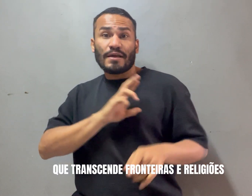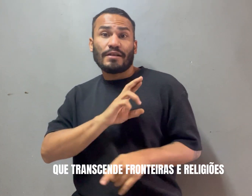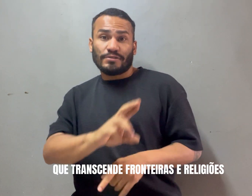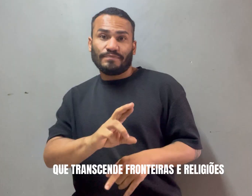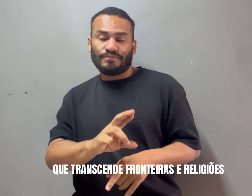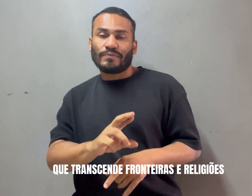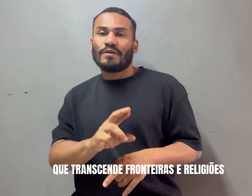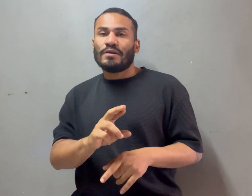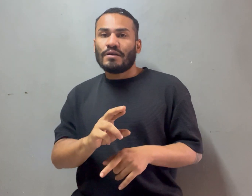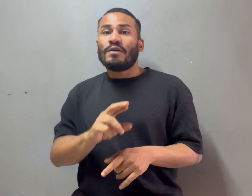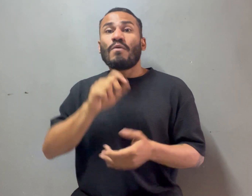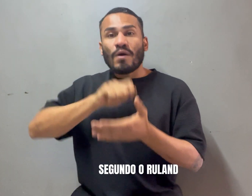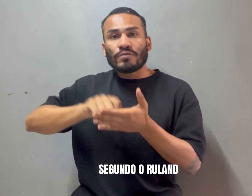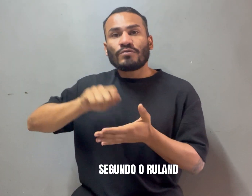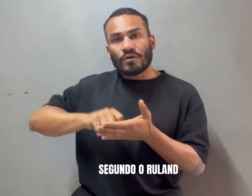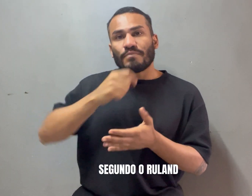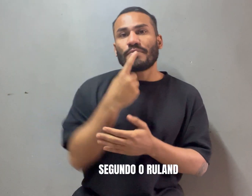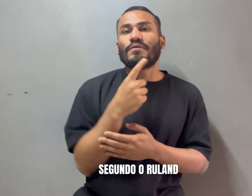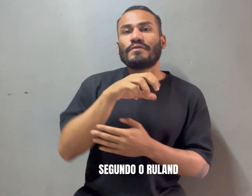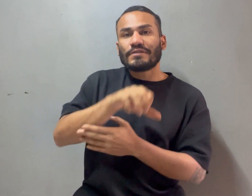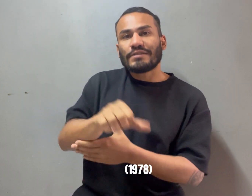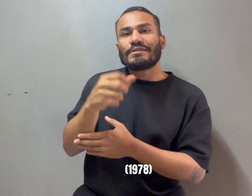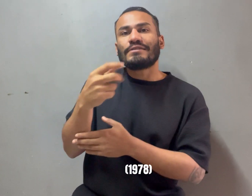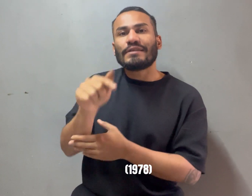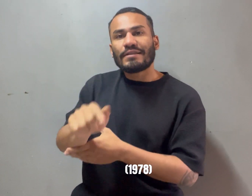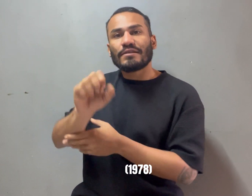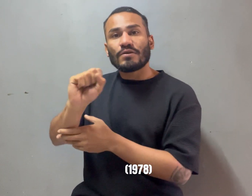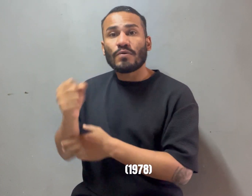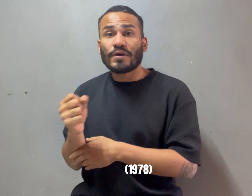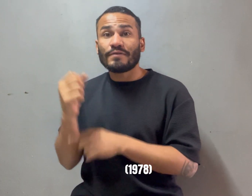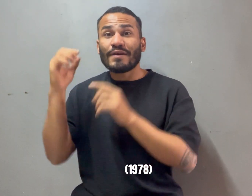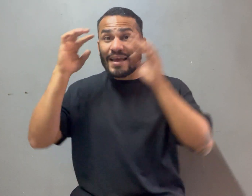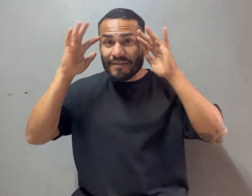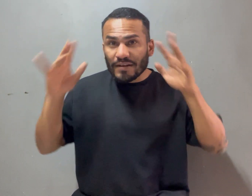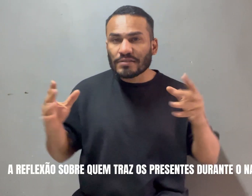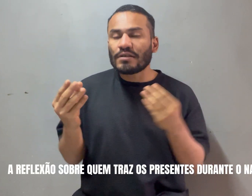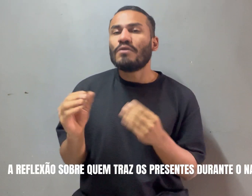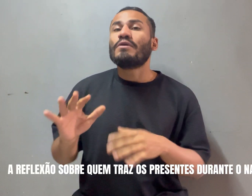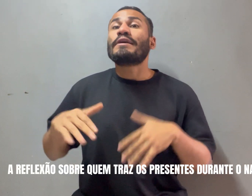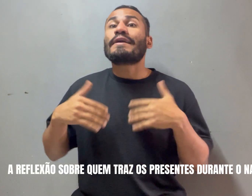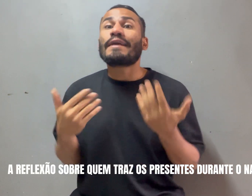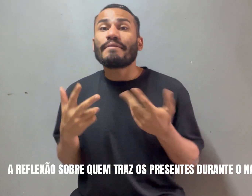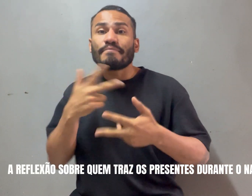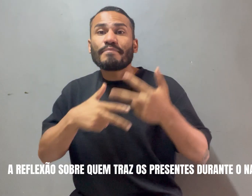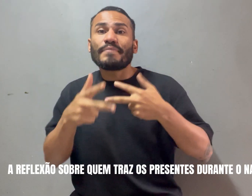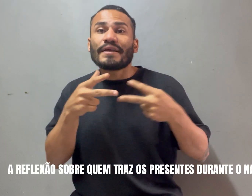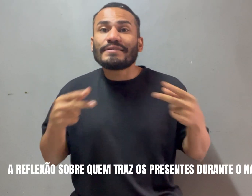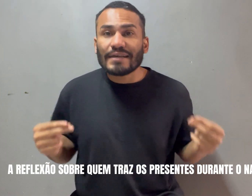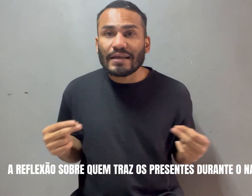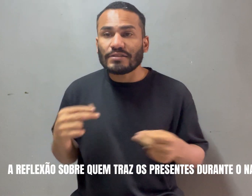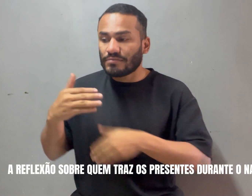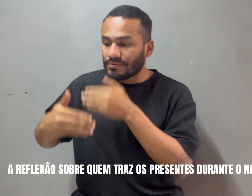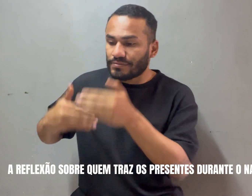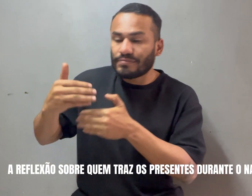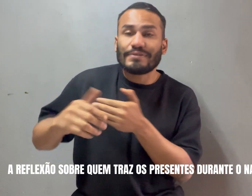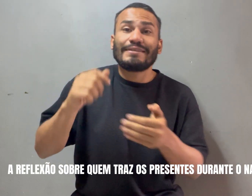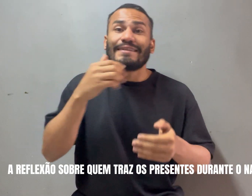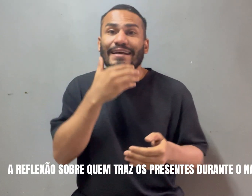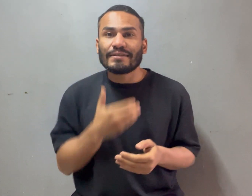e religiões. Segundo Ruland, 1978, a reflexão sobre quem traz os presentes durante o Natal